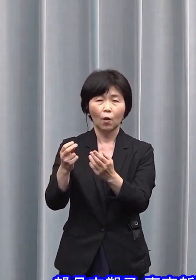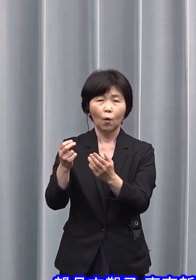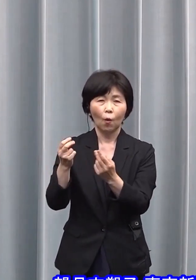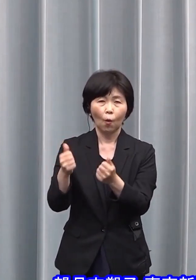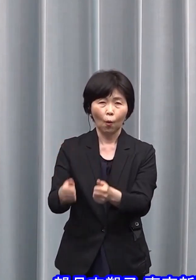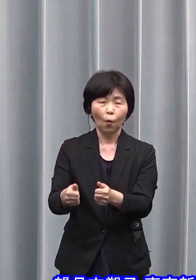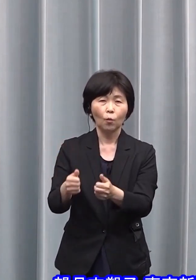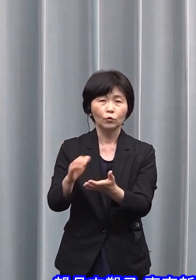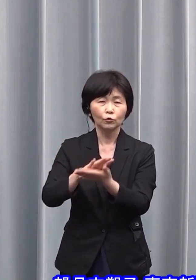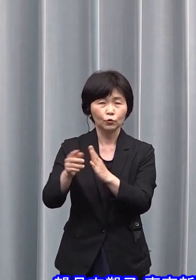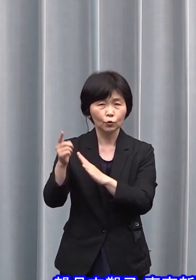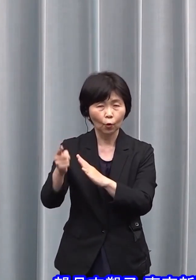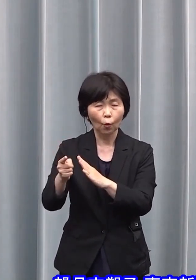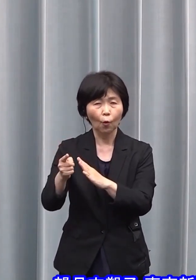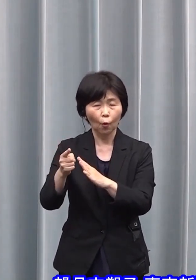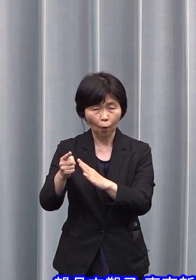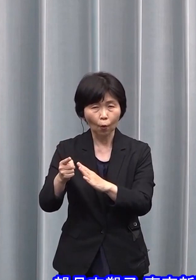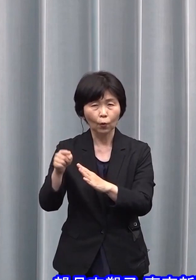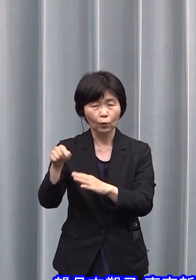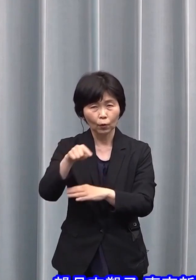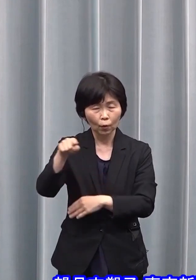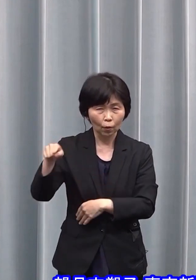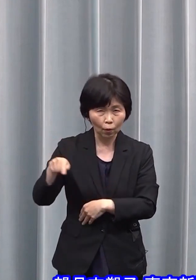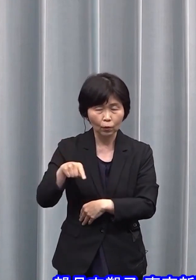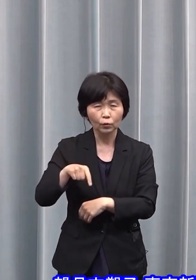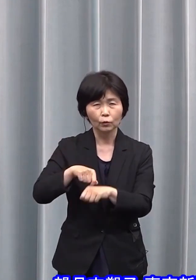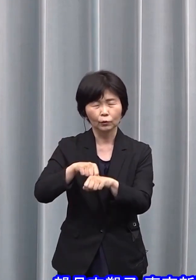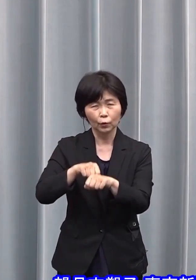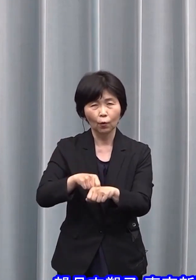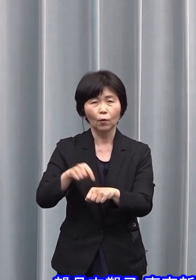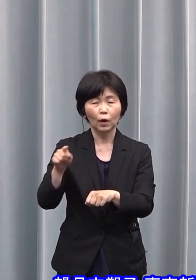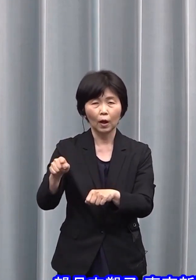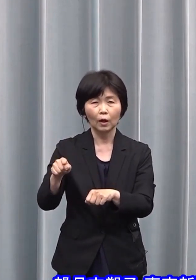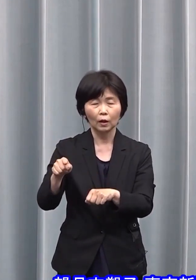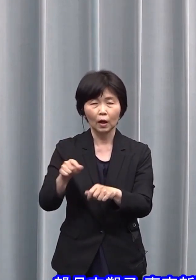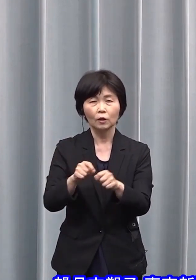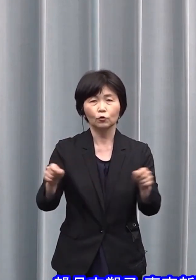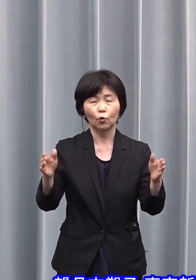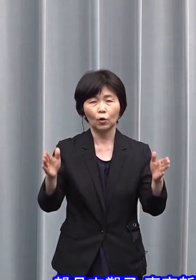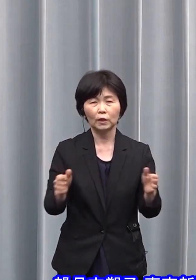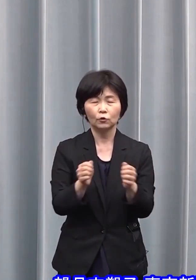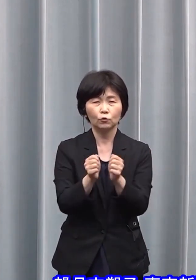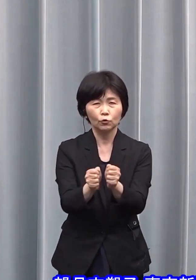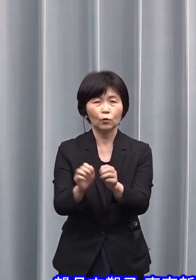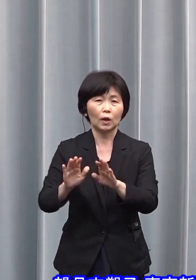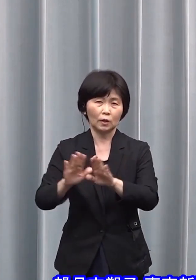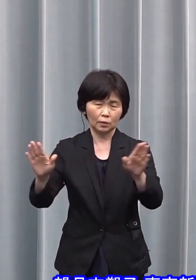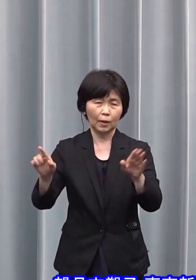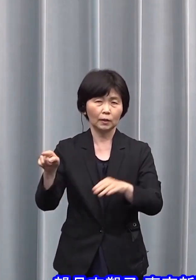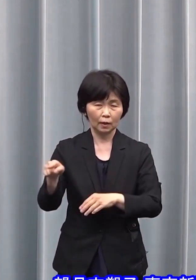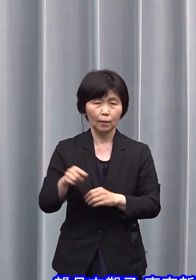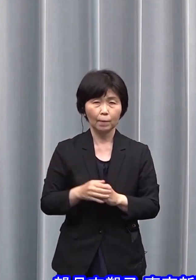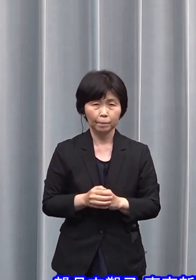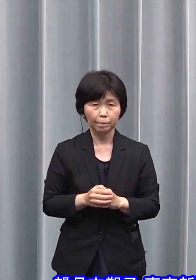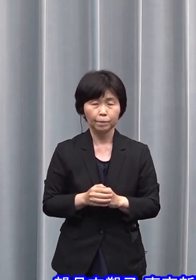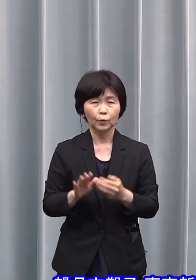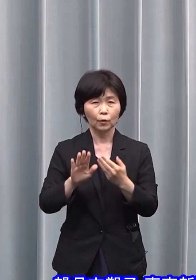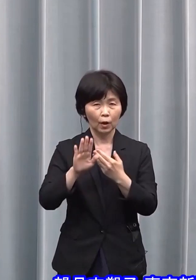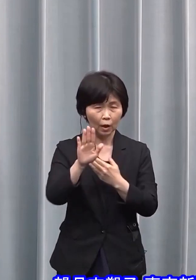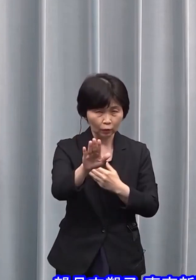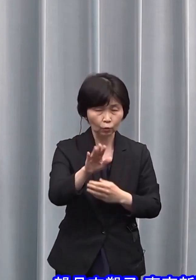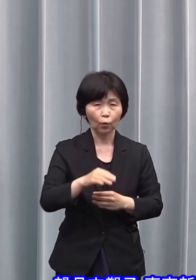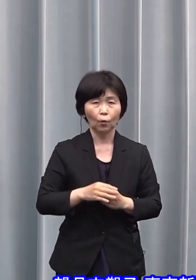安全安心な街を作ろうと言ったことがきっかけとなって長期収容が始まりました。でこの後ですね、ご存知だと思います